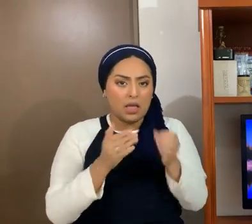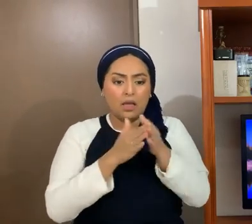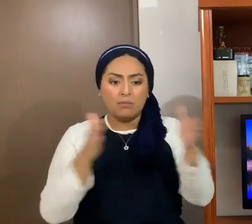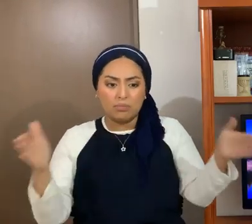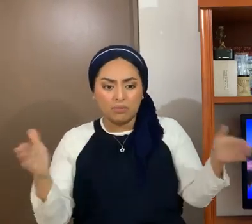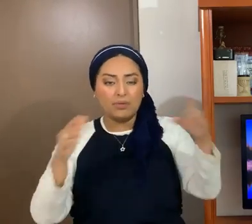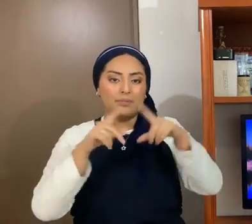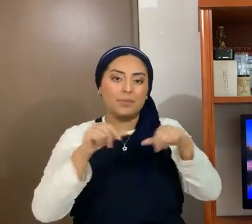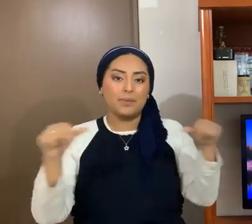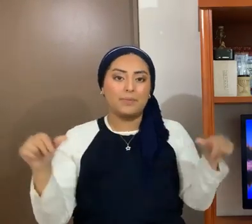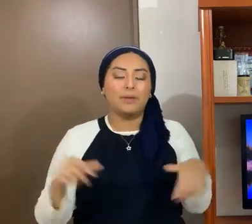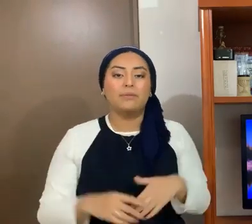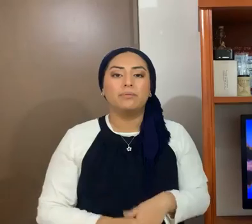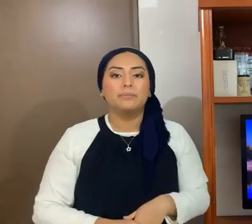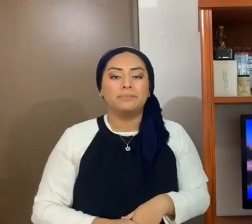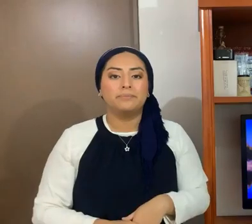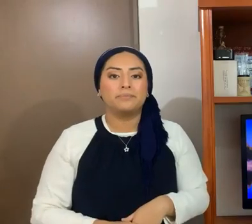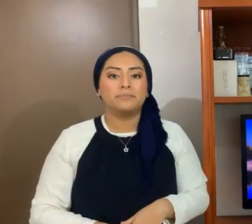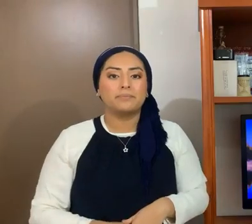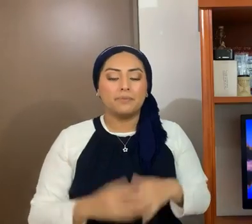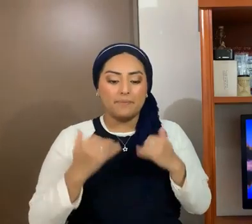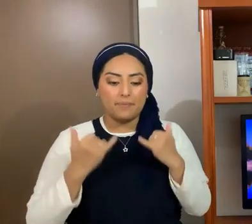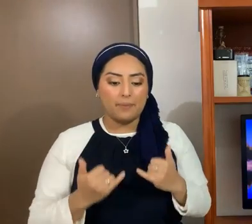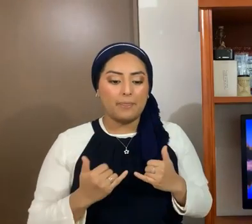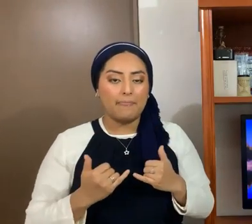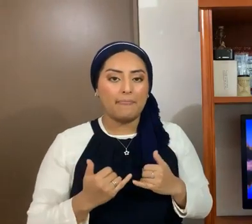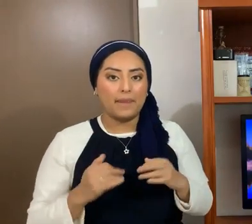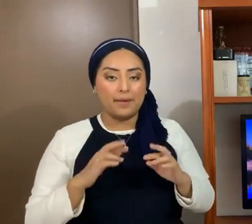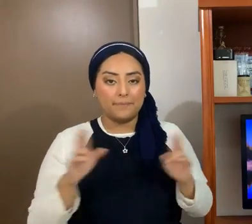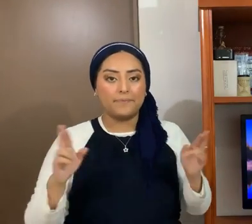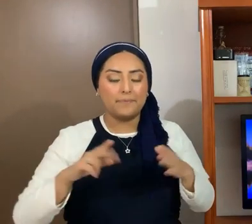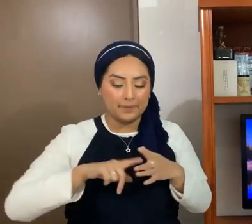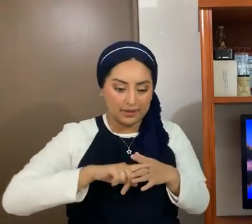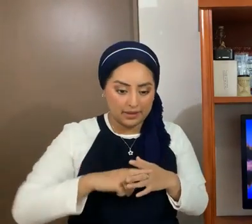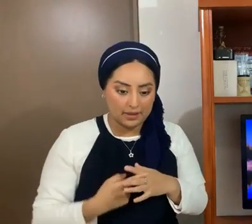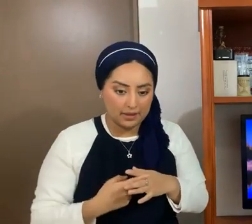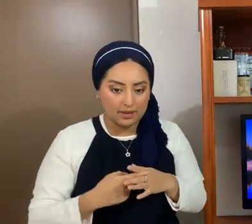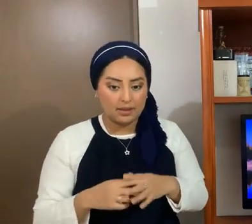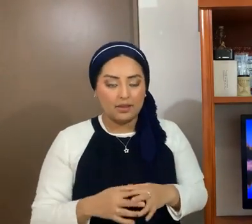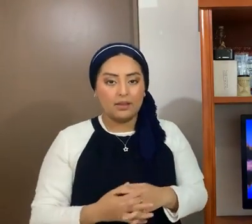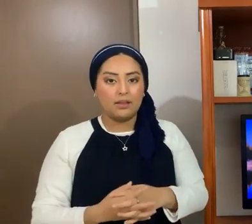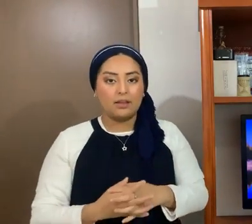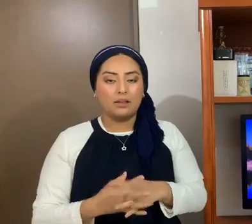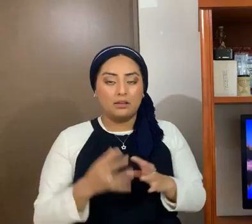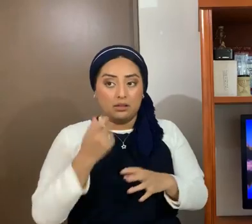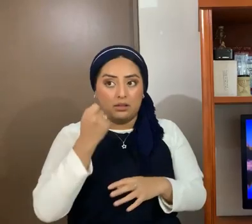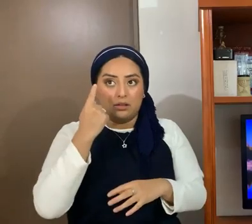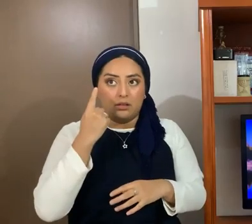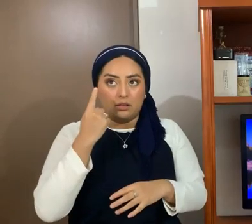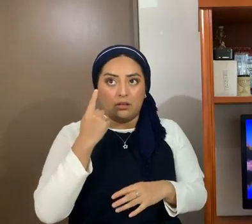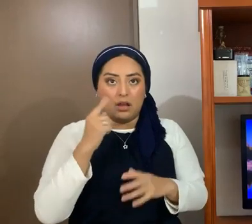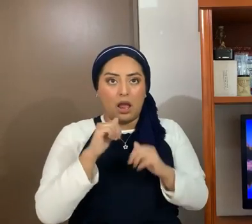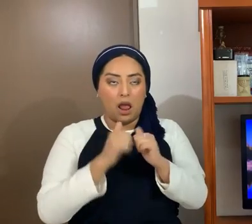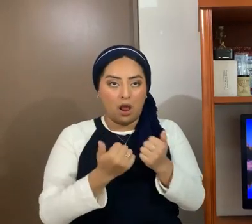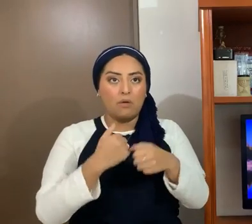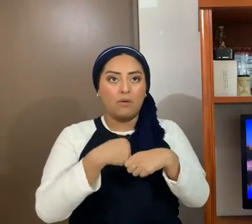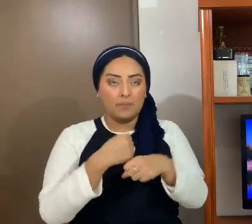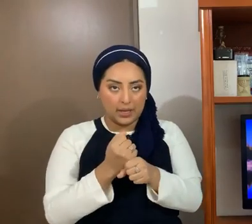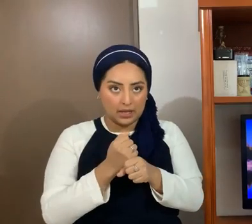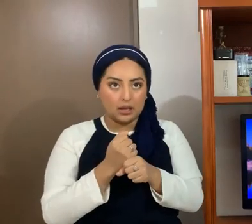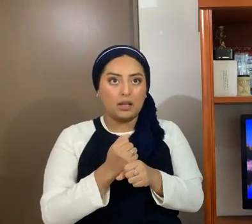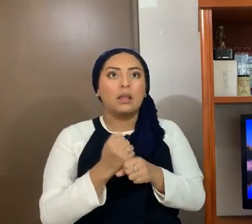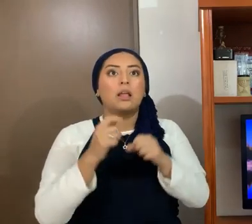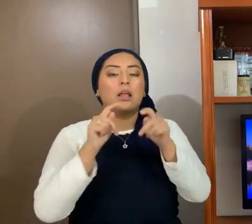etcétera, etcétera. ¿Amén? Bueno, ahora vamos ya entrando, ya con esto, entendiendo cómo se construyó